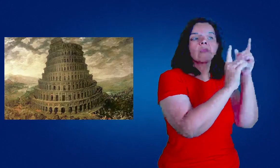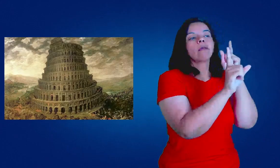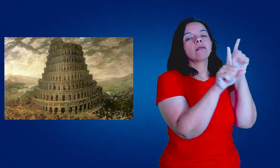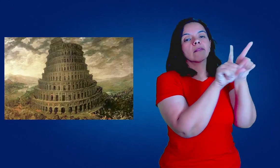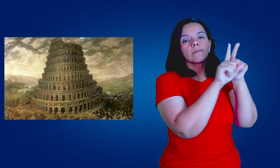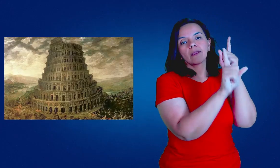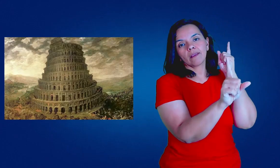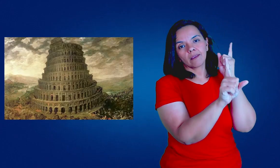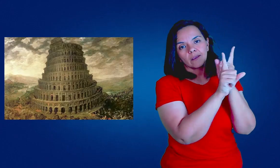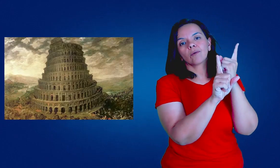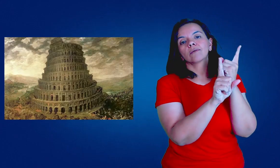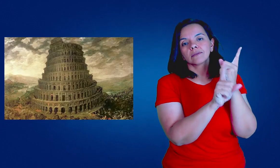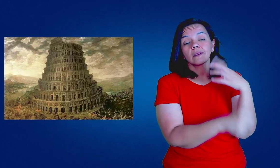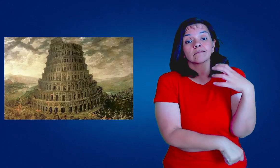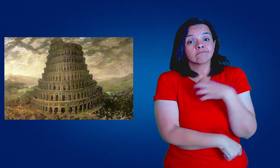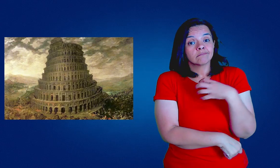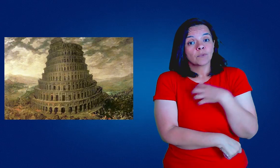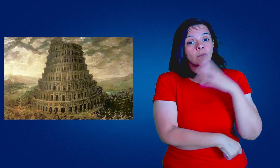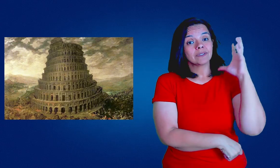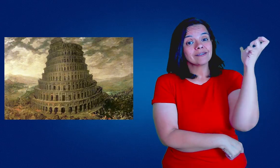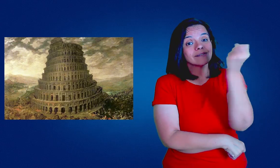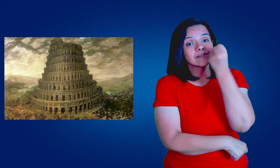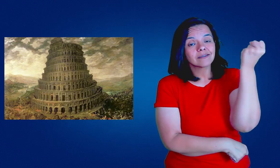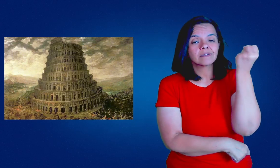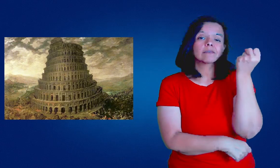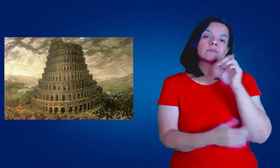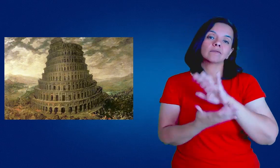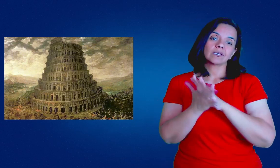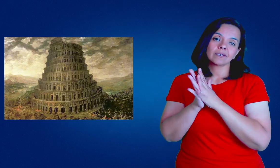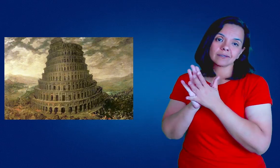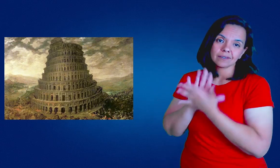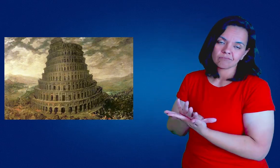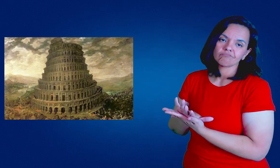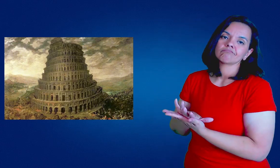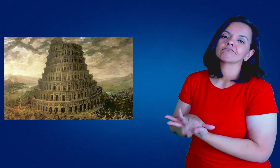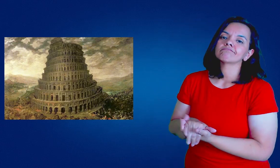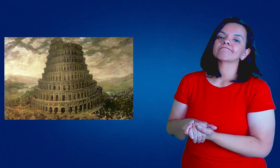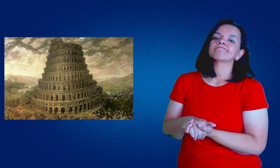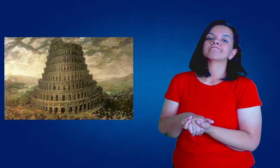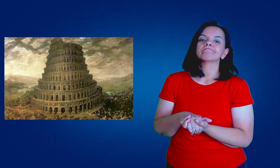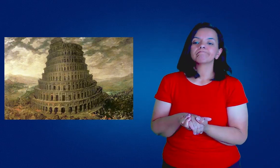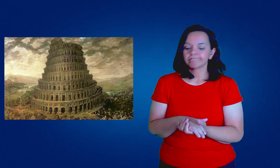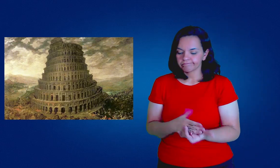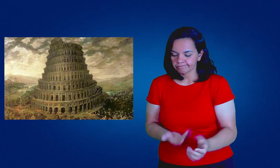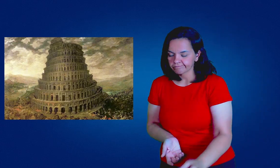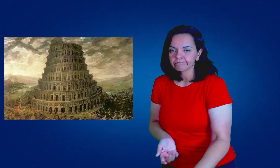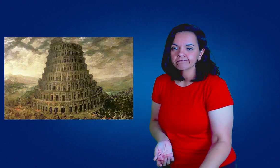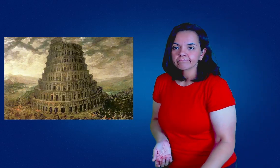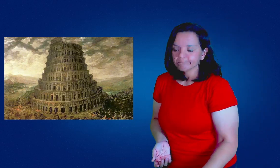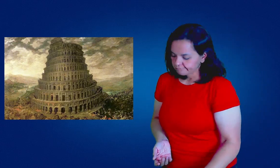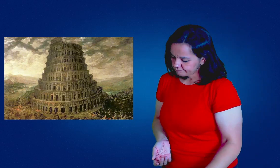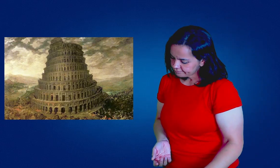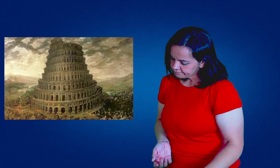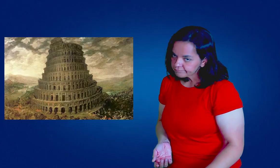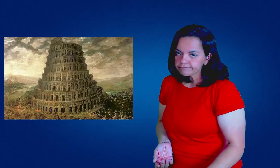E por Jared e sua família terem sido obedientes, eles também foram salvos, não foram